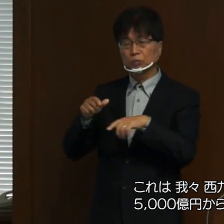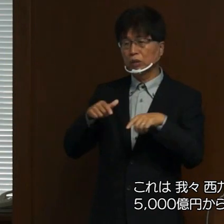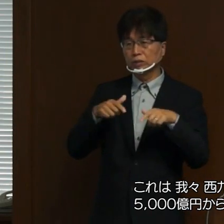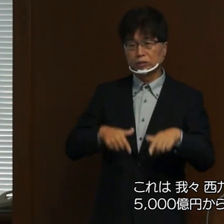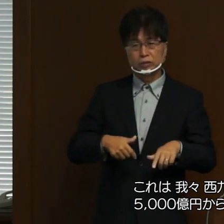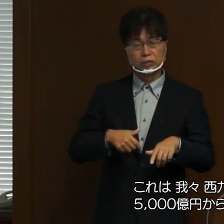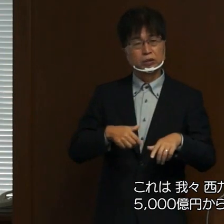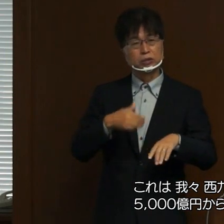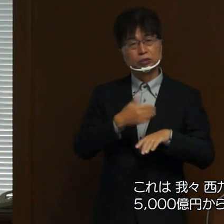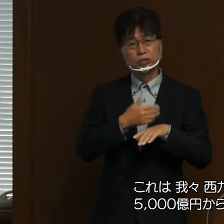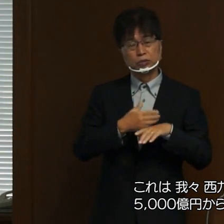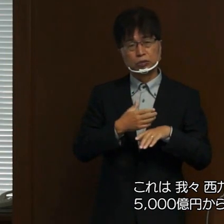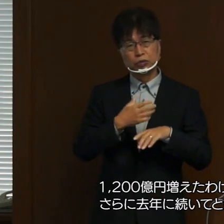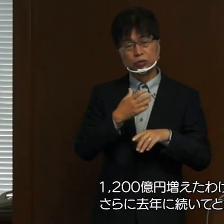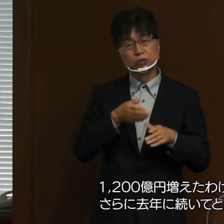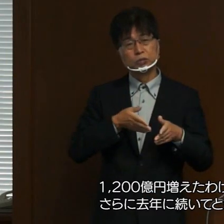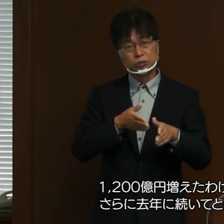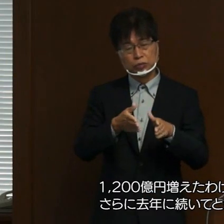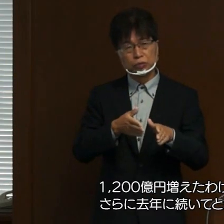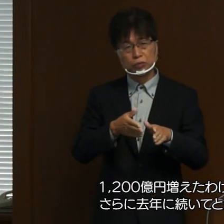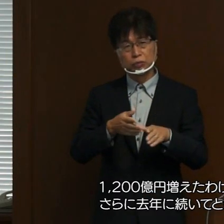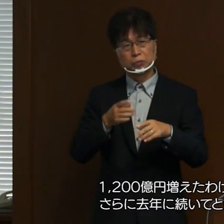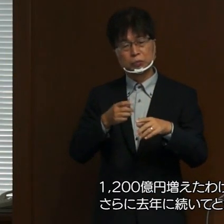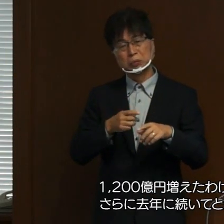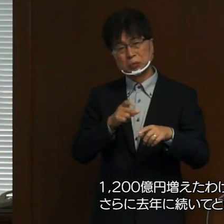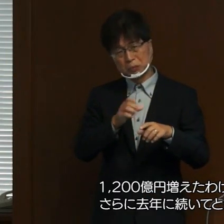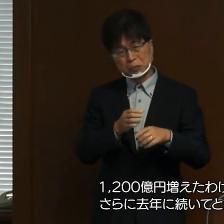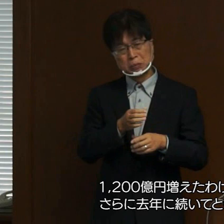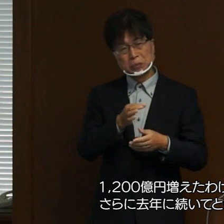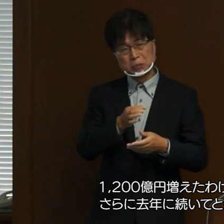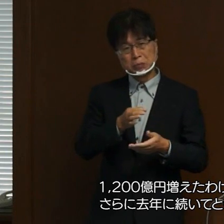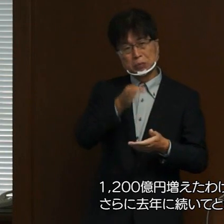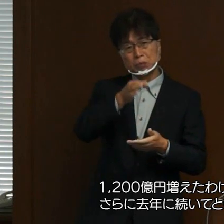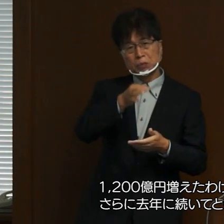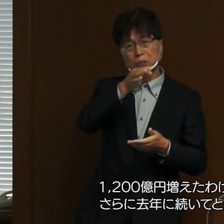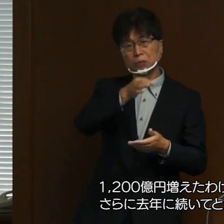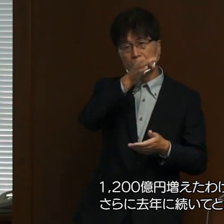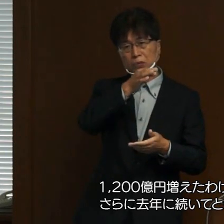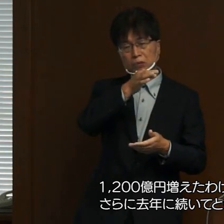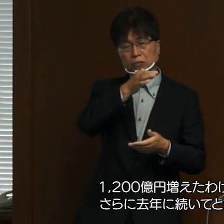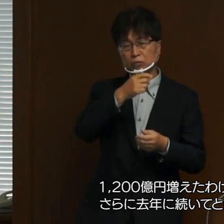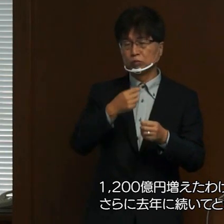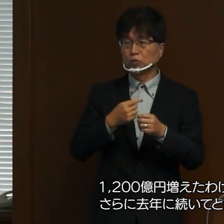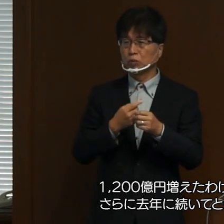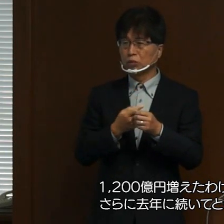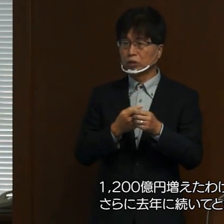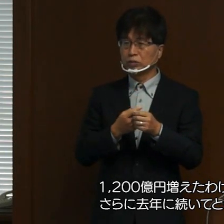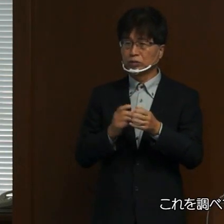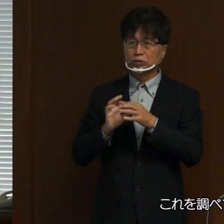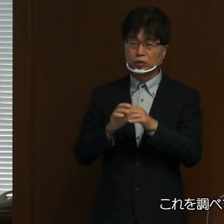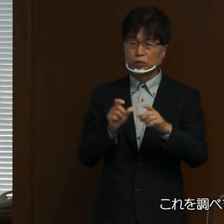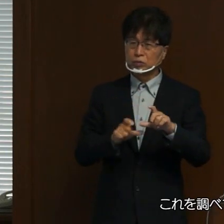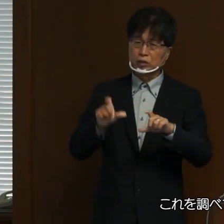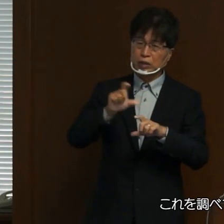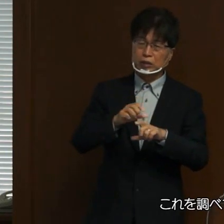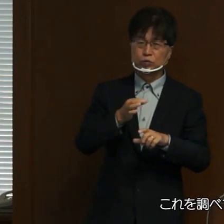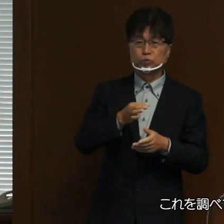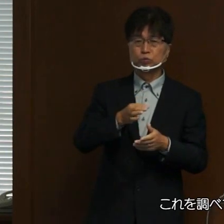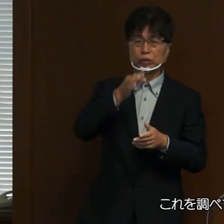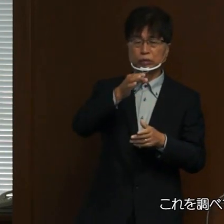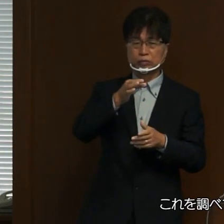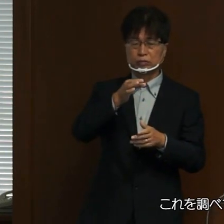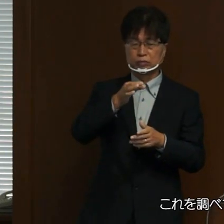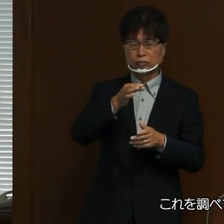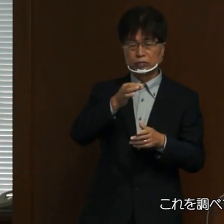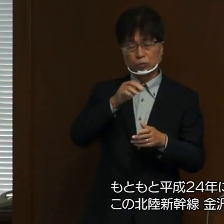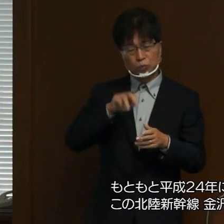も5000から6200に1200増えたわけですけど、さらに去年に引き継いでということでありまして、これ調べ